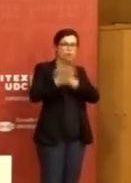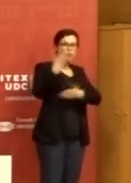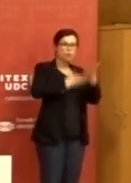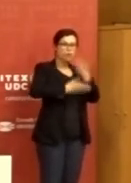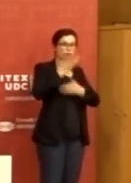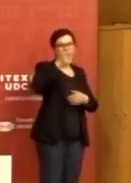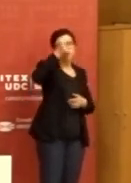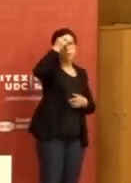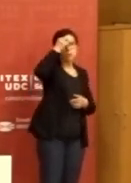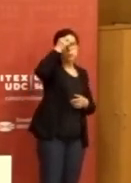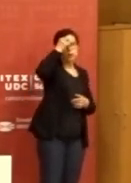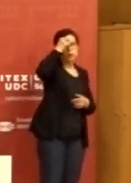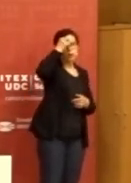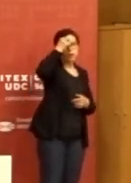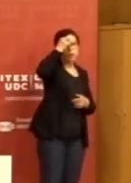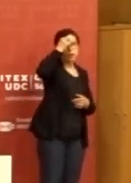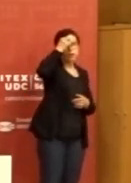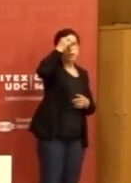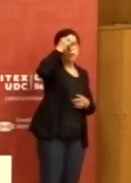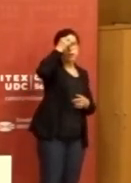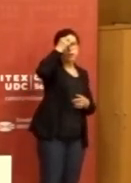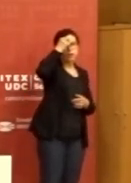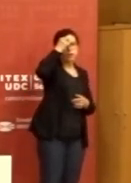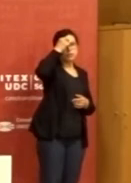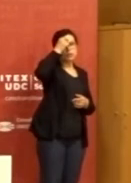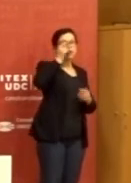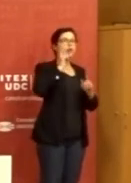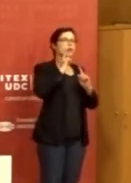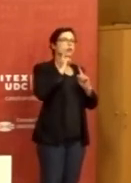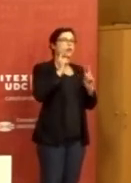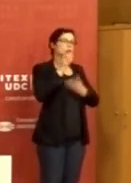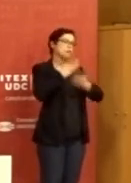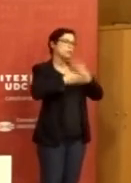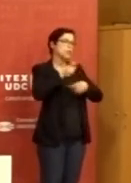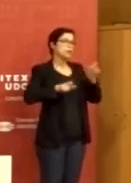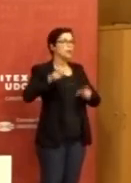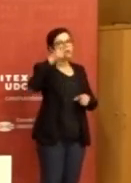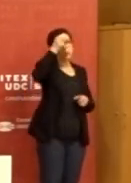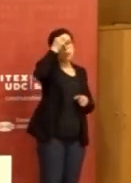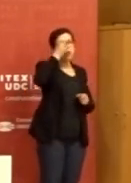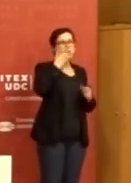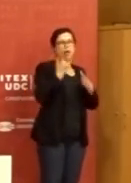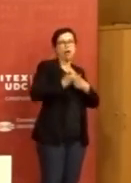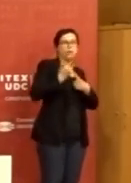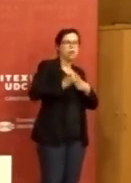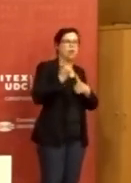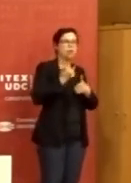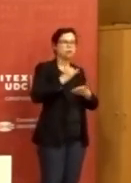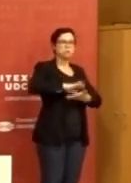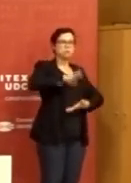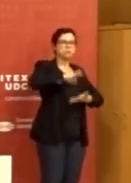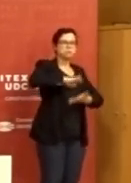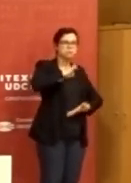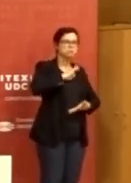intelectual que reúnen ciertas habilidades, como señalaba antes, que no hace